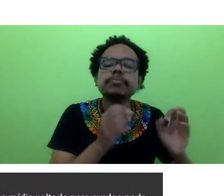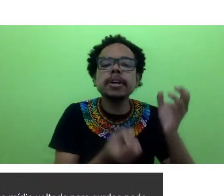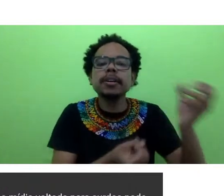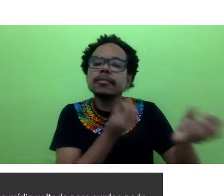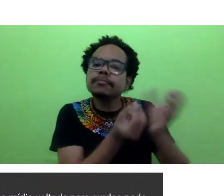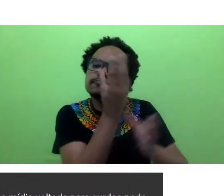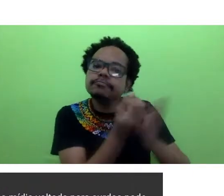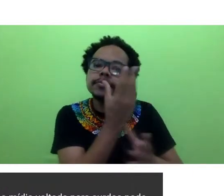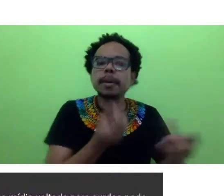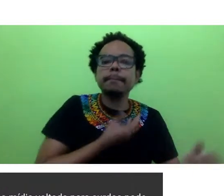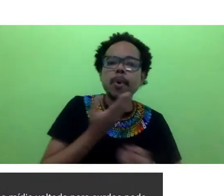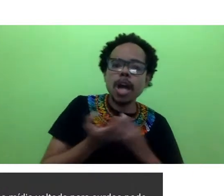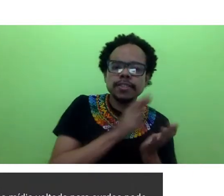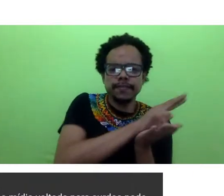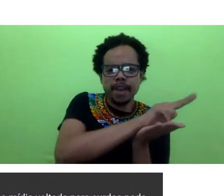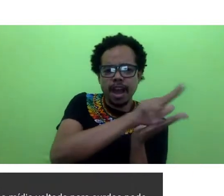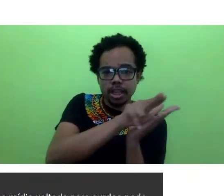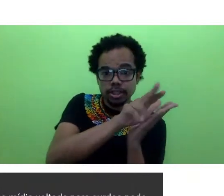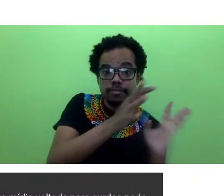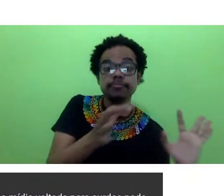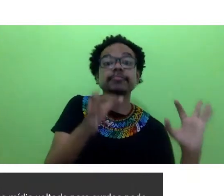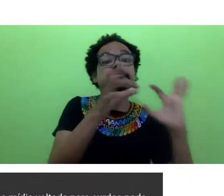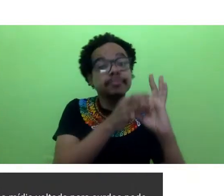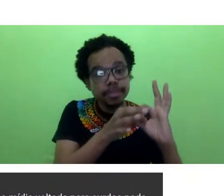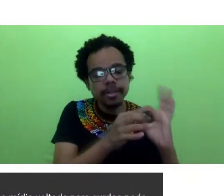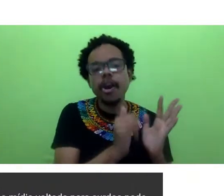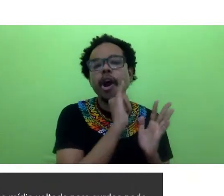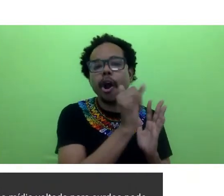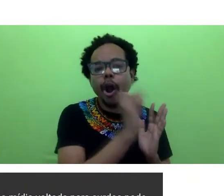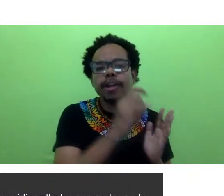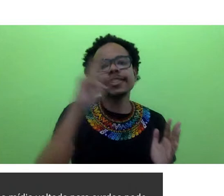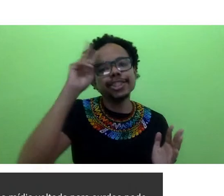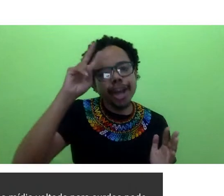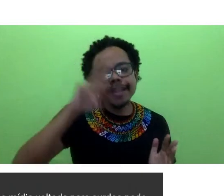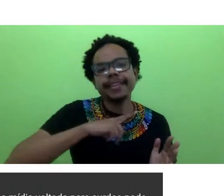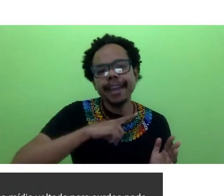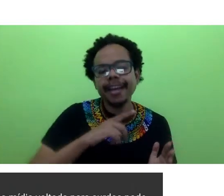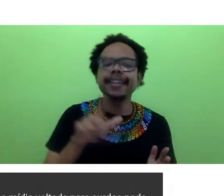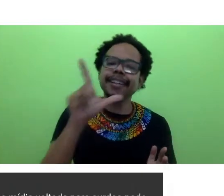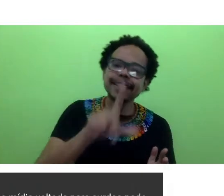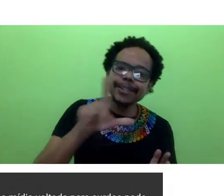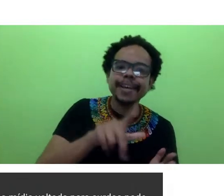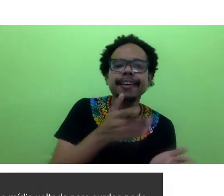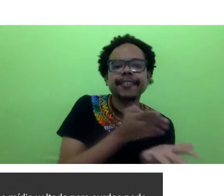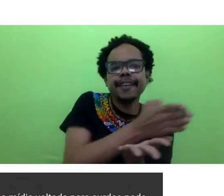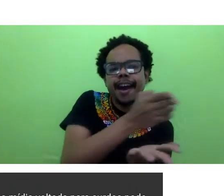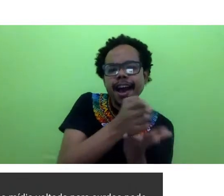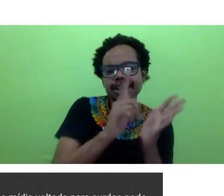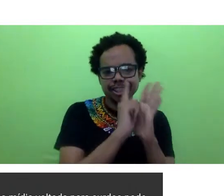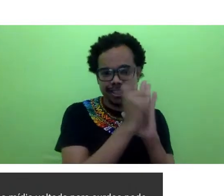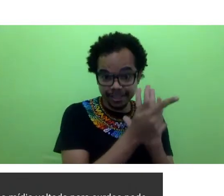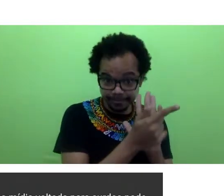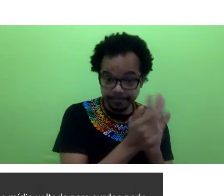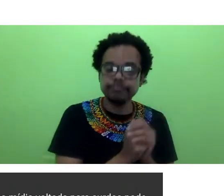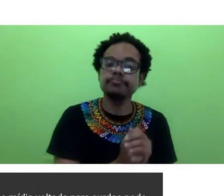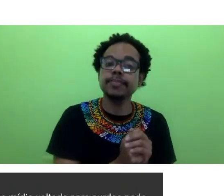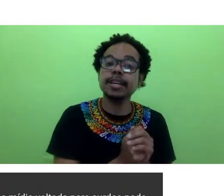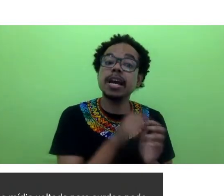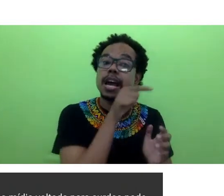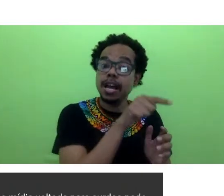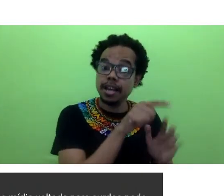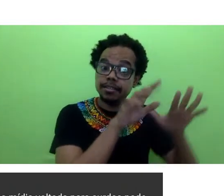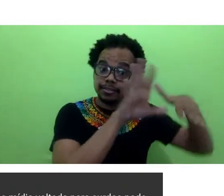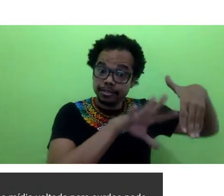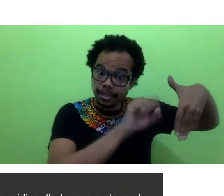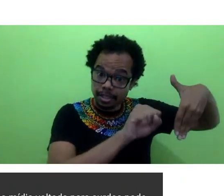de artes e cultura surda onde a gente produz ali todo o todos os tipos de arte e literatura